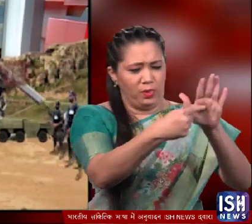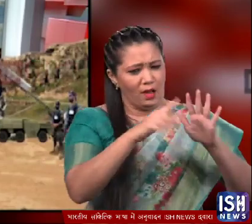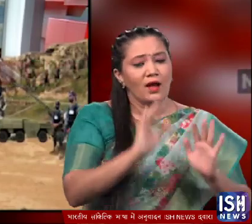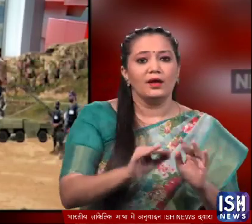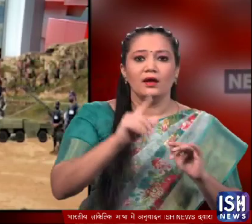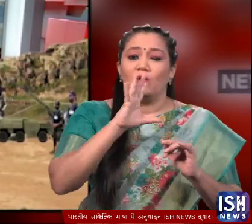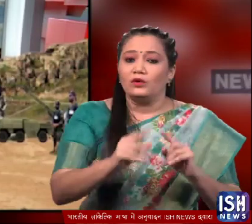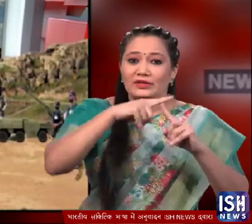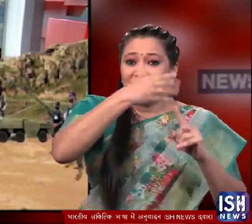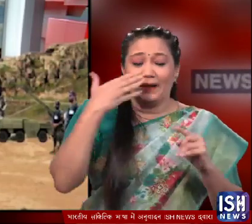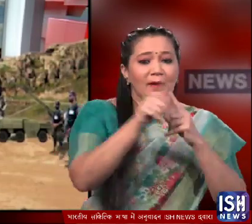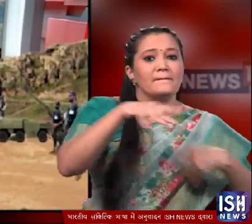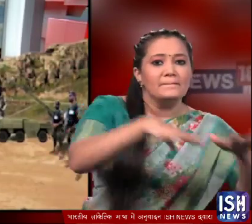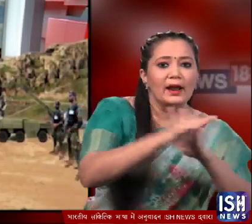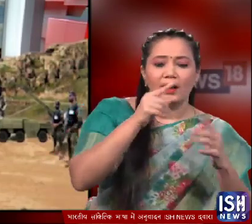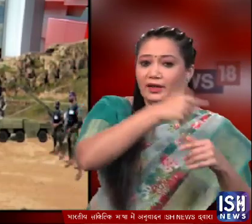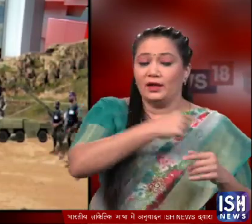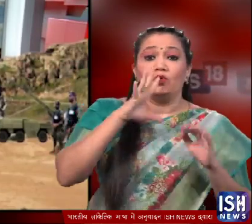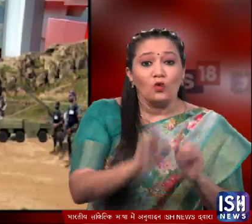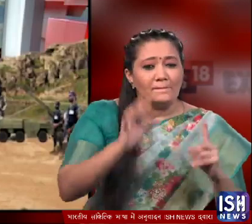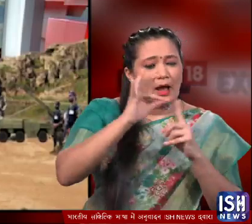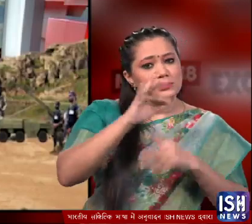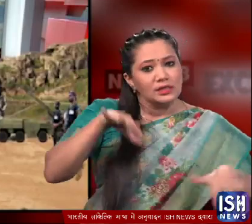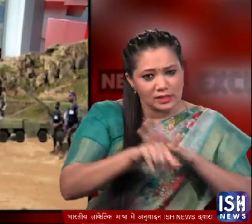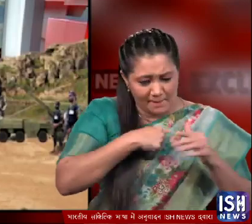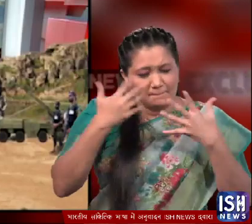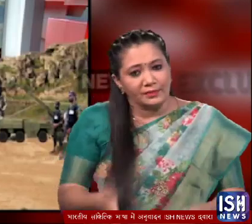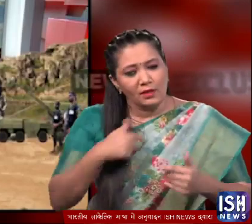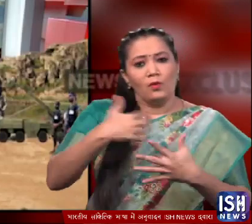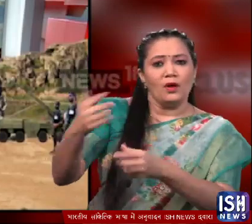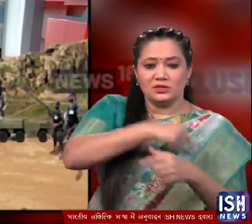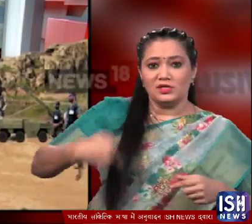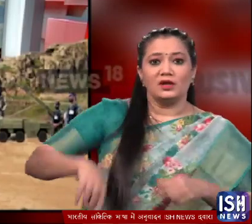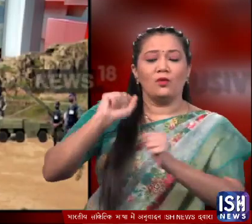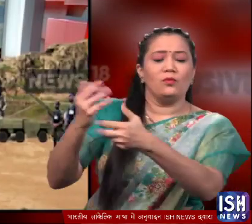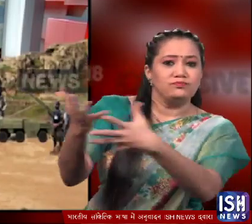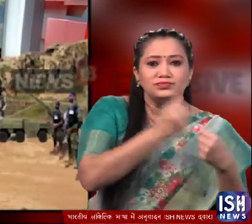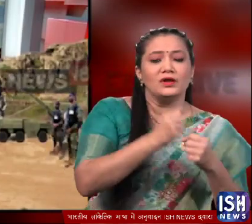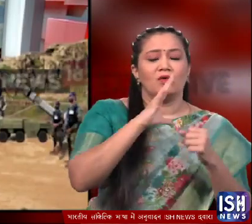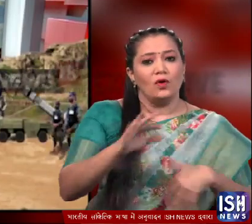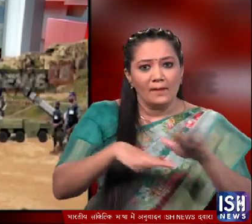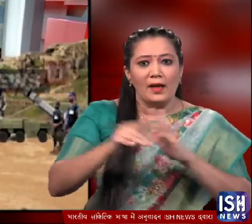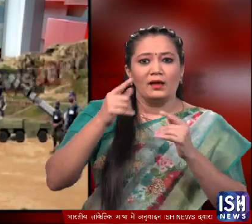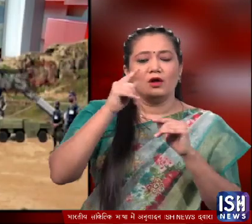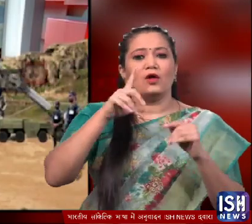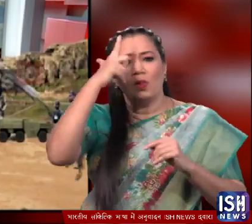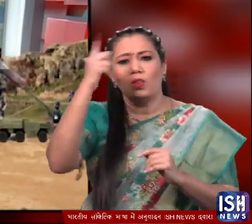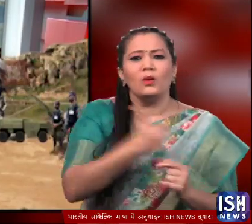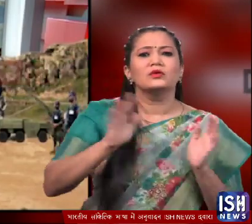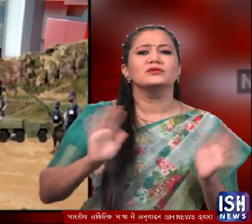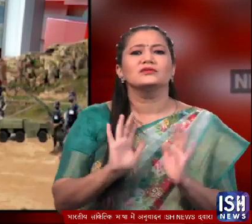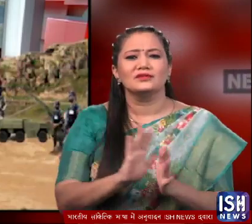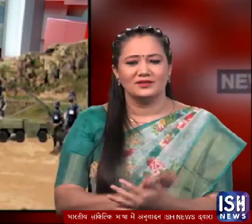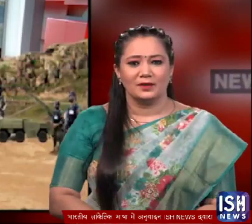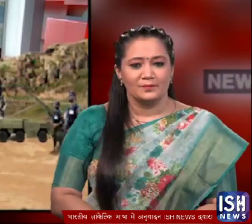असल में तालिबान के जरिए मिसाइल लेने के पीछे पाकिस्तान का मकसद चीन के कर्ज के जाल से बचना है, क्योंकि